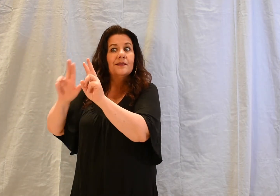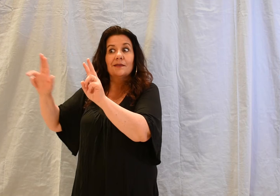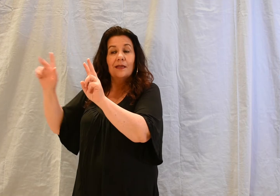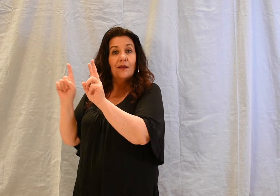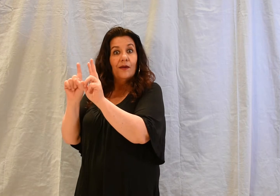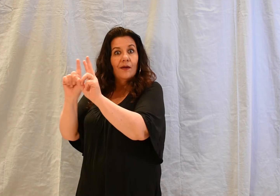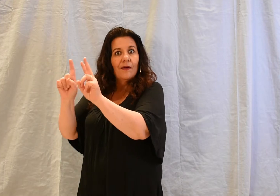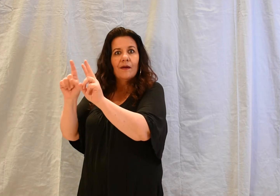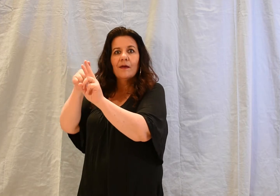pain.